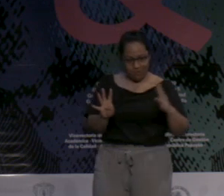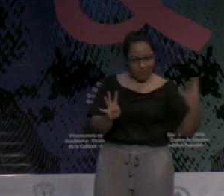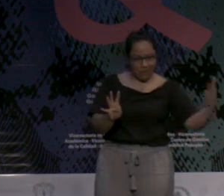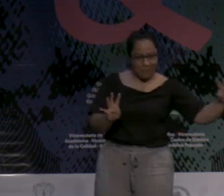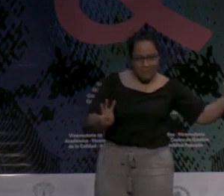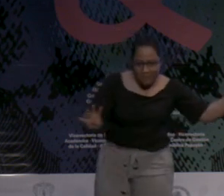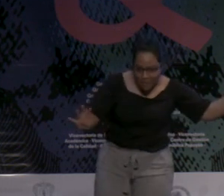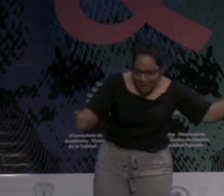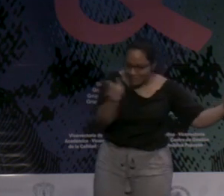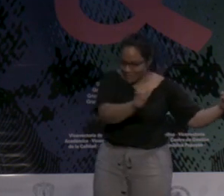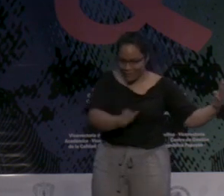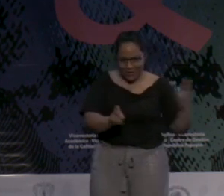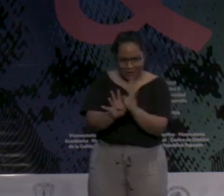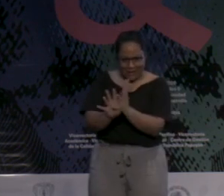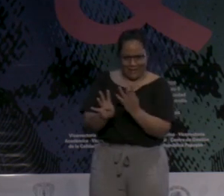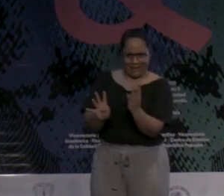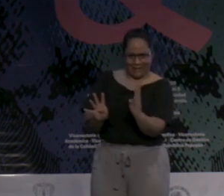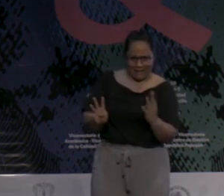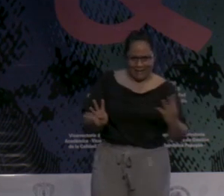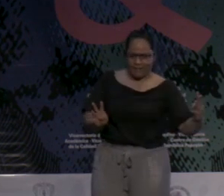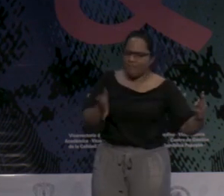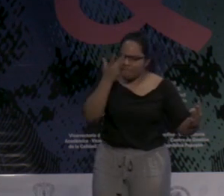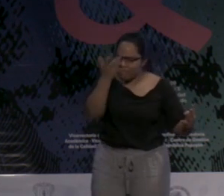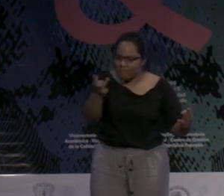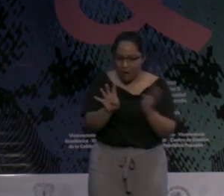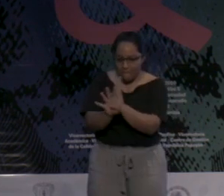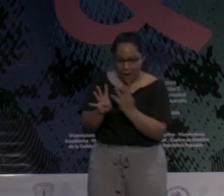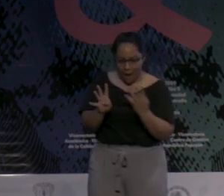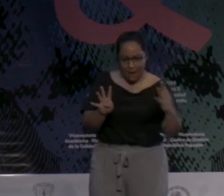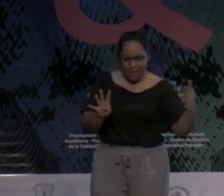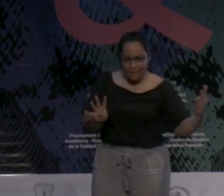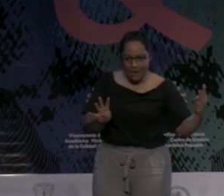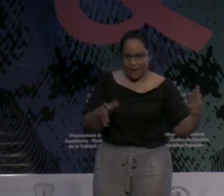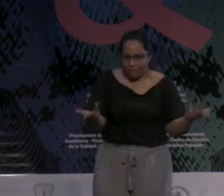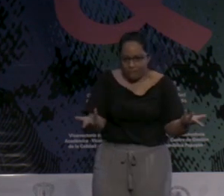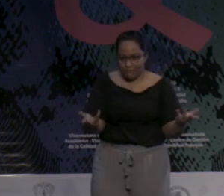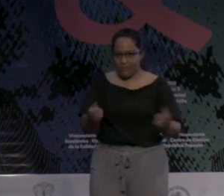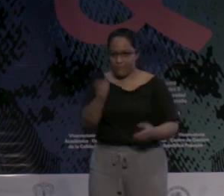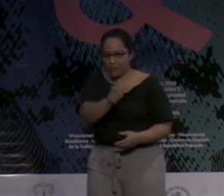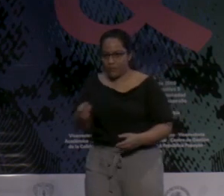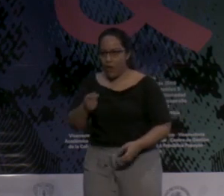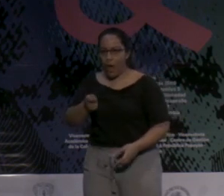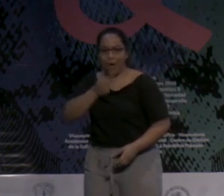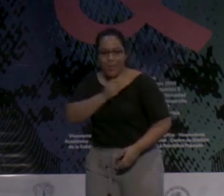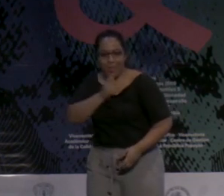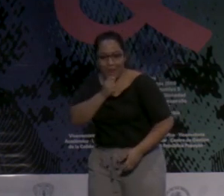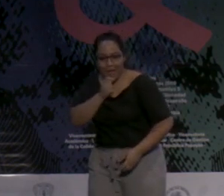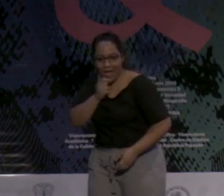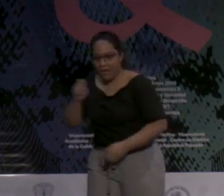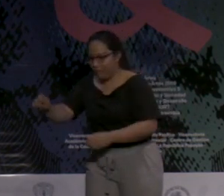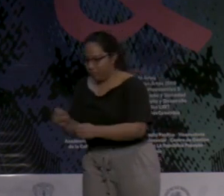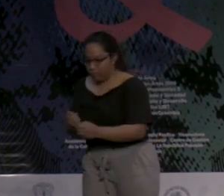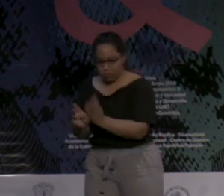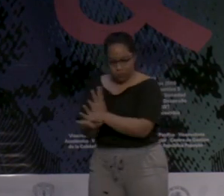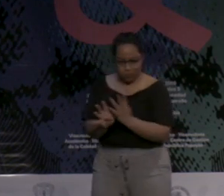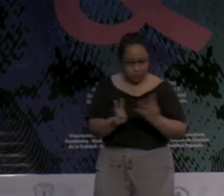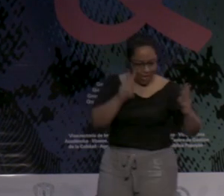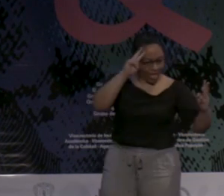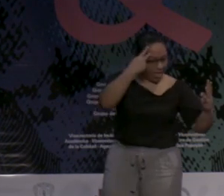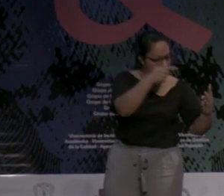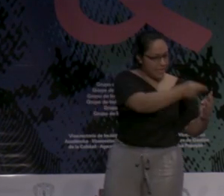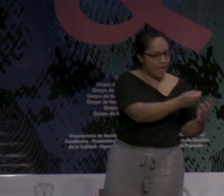ambulantes de la carrera séptima. Juan Pablo, pedido. creando un acontecimiento que en algún momento, de nuevo, con un